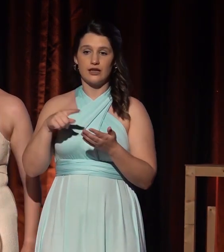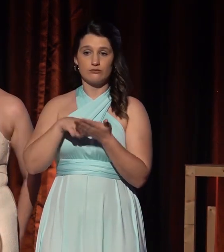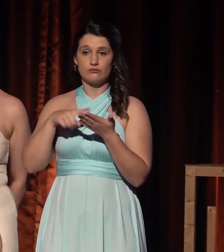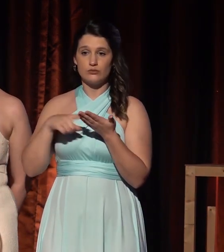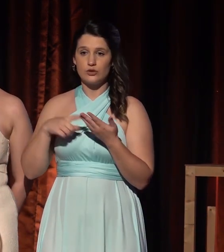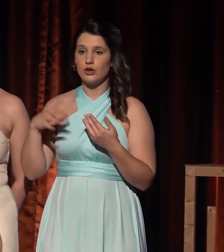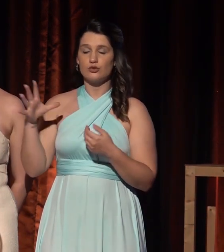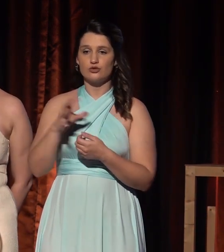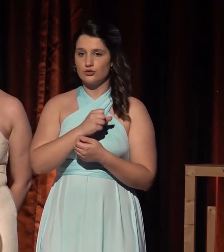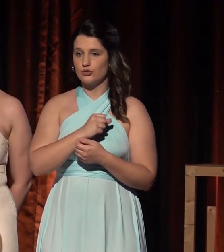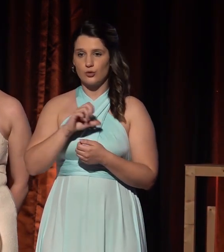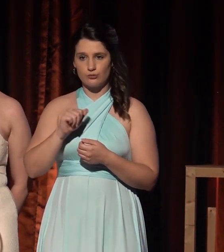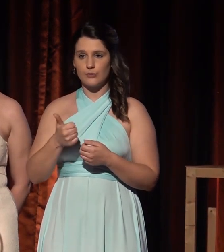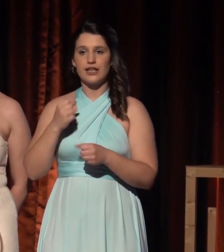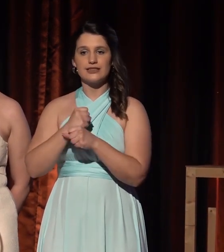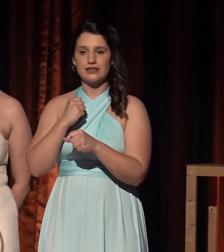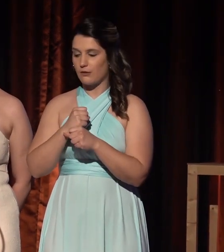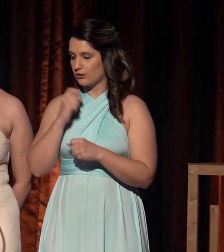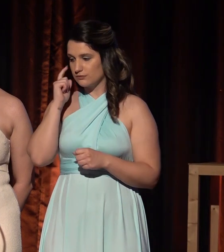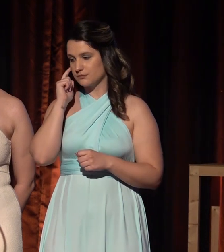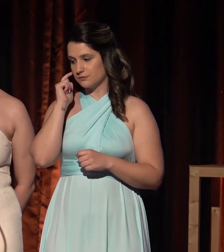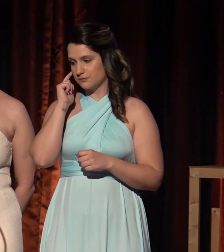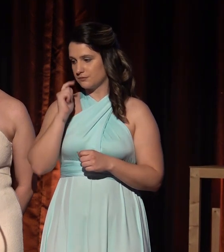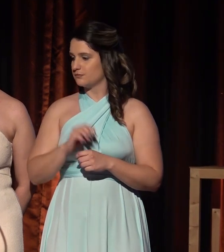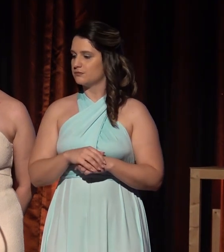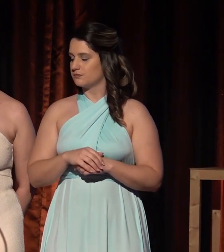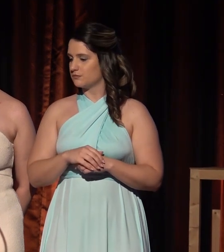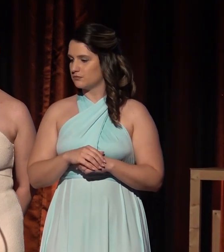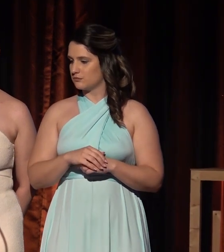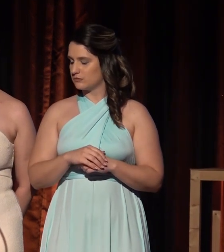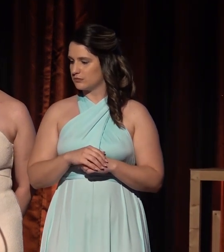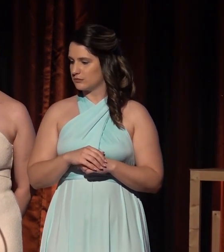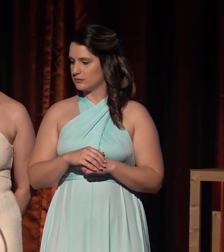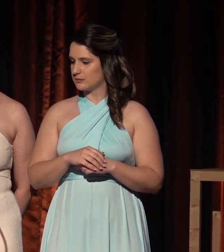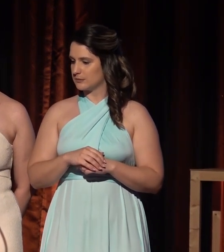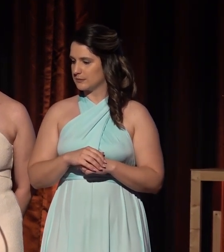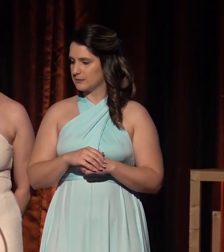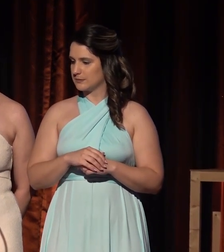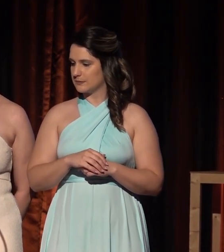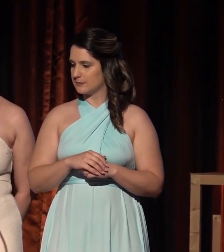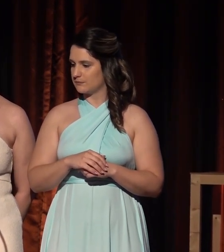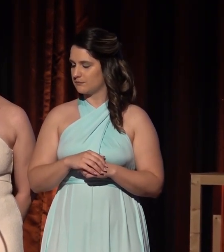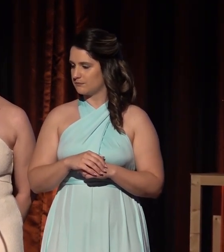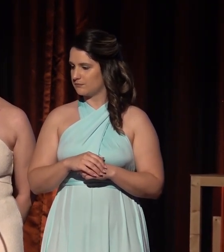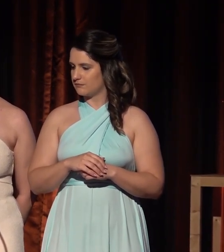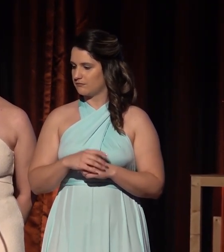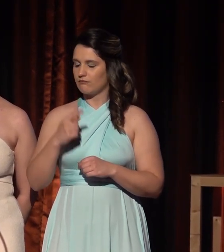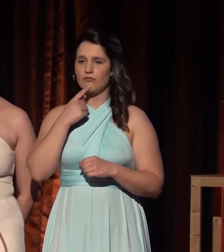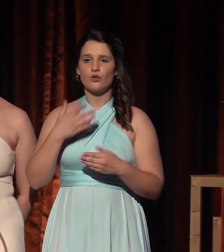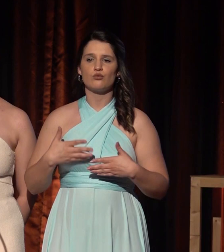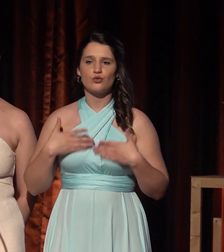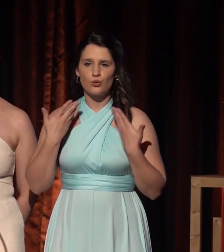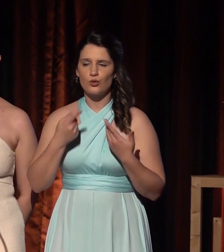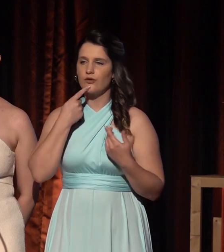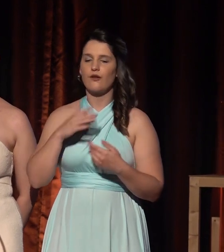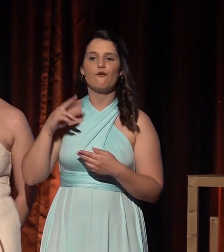adquirits a l'aula a situacions reals de treball i heu demostrat el vostre compromís amb la qualitat i excel·lència. Ens omple d'orgull dir que el futur